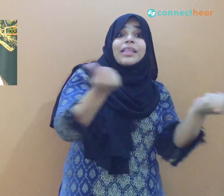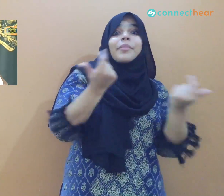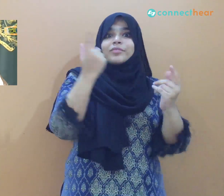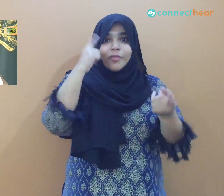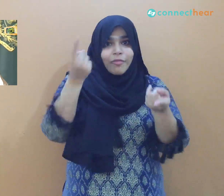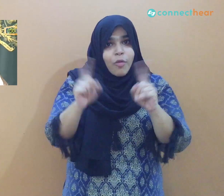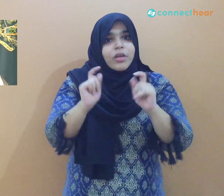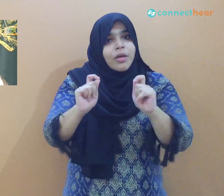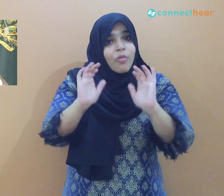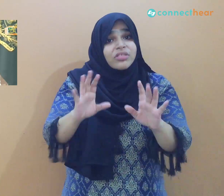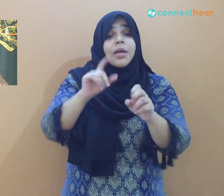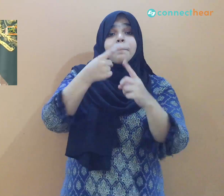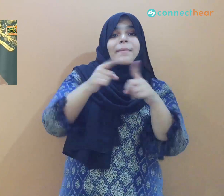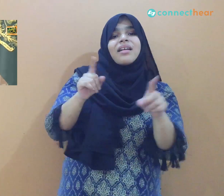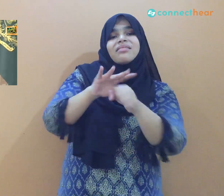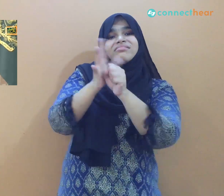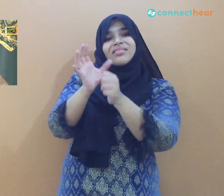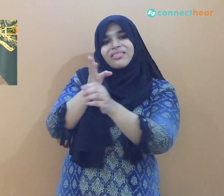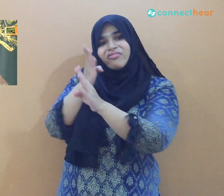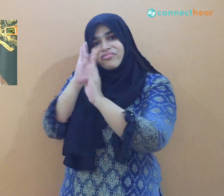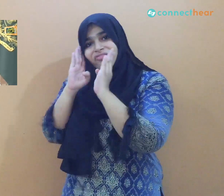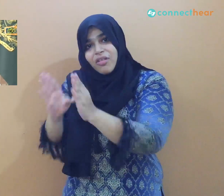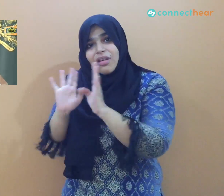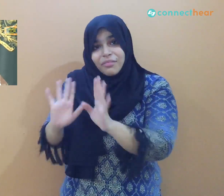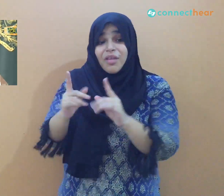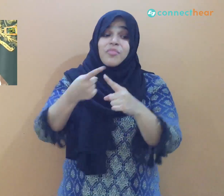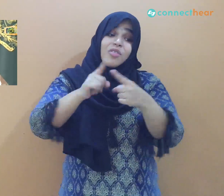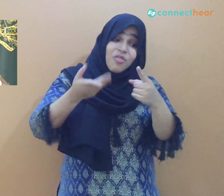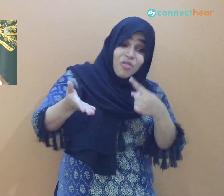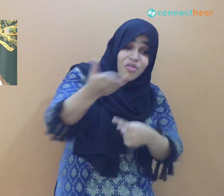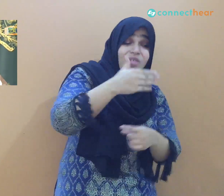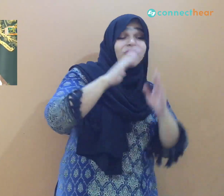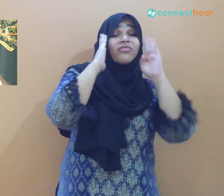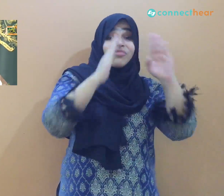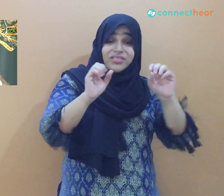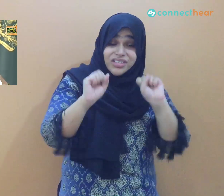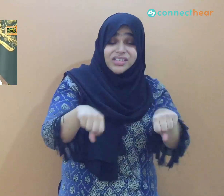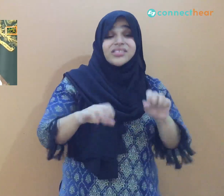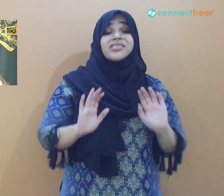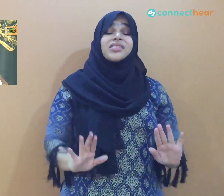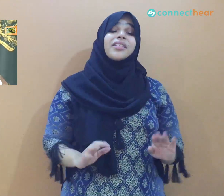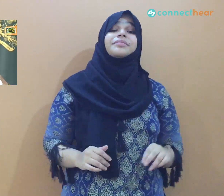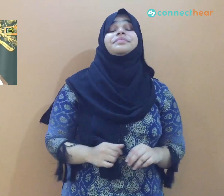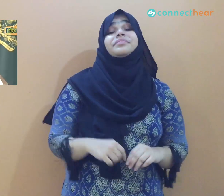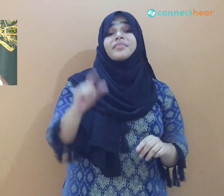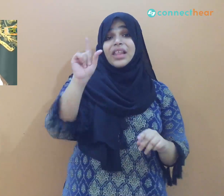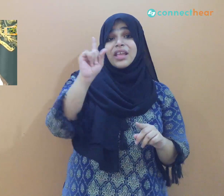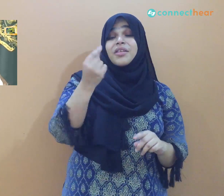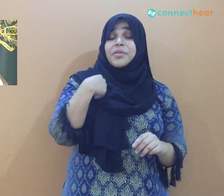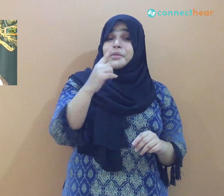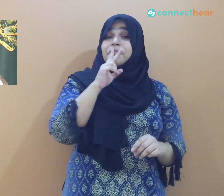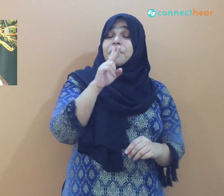کرونا کا تو دیکھ رہے ہیں, لیکن باقی ملک بھی سنبھال رہے ہیں. میں صرف آپ کو یہ بتا دوں کہ